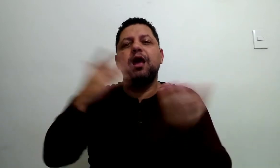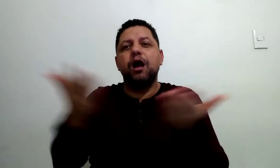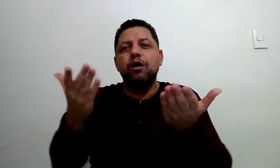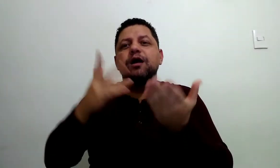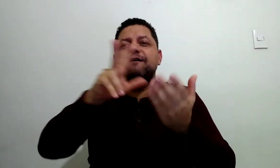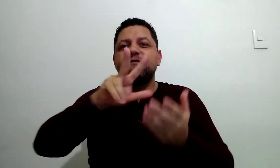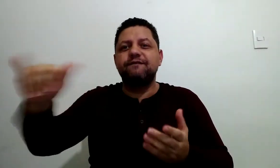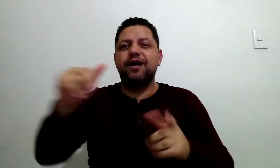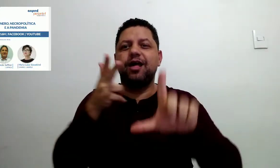Tchau!